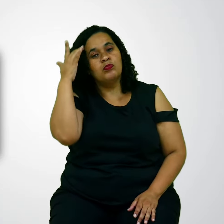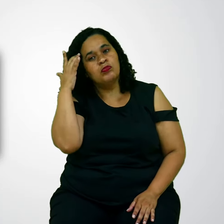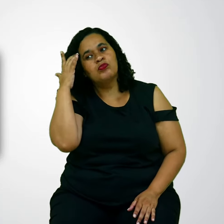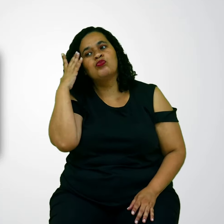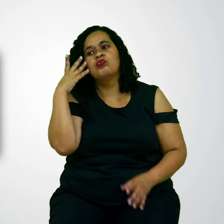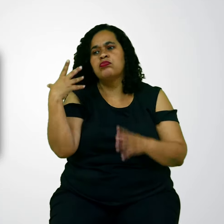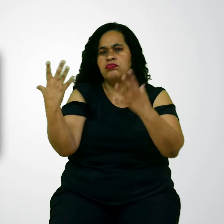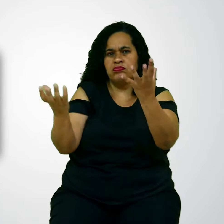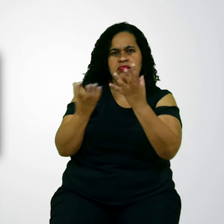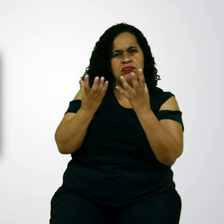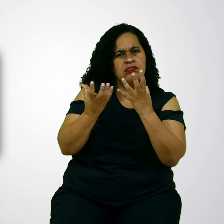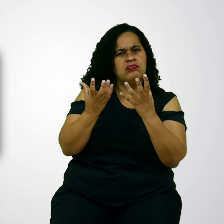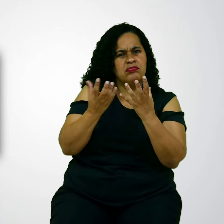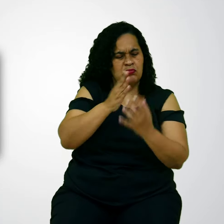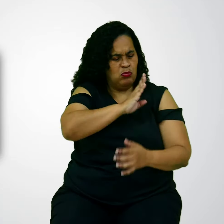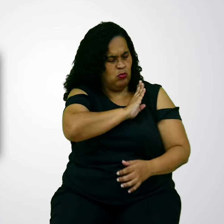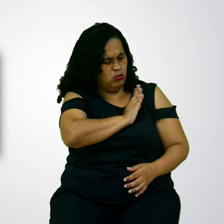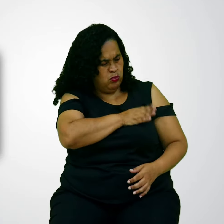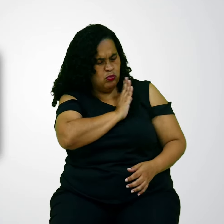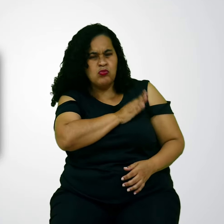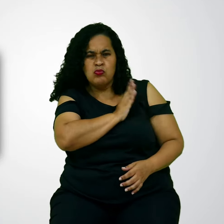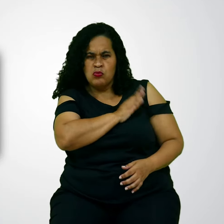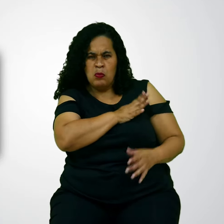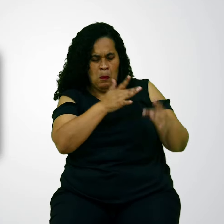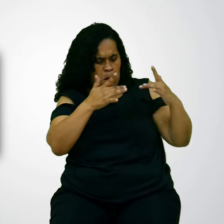um coração piedoso.